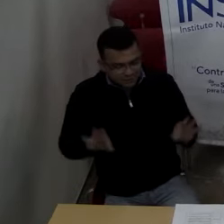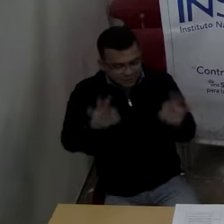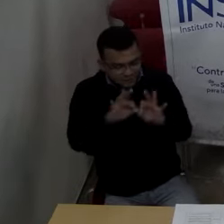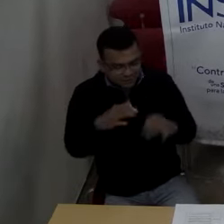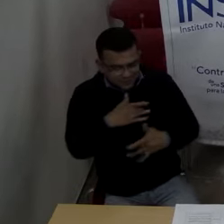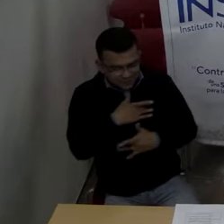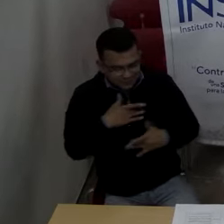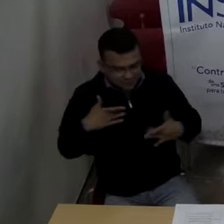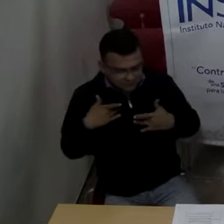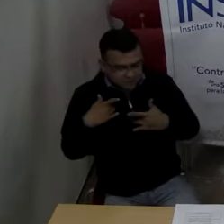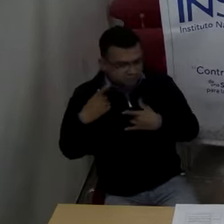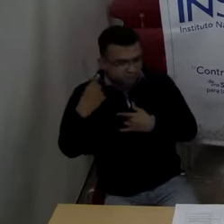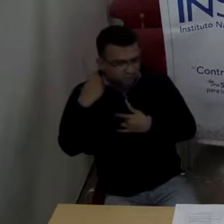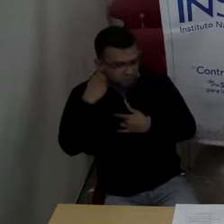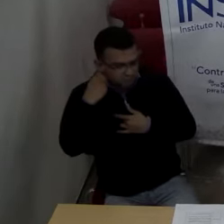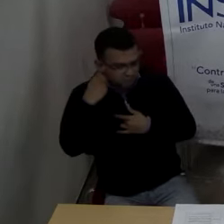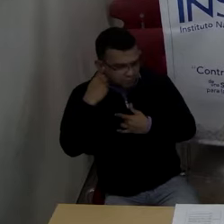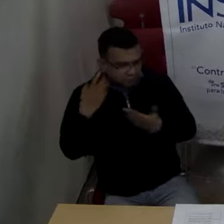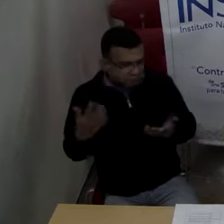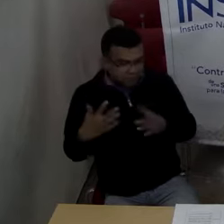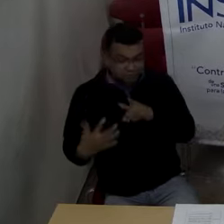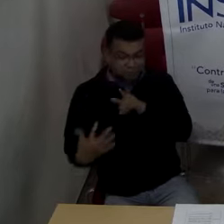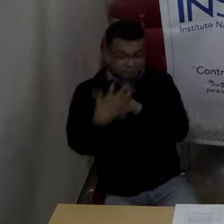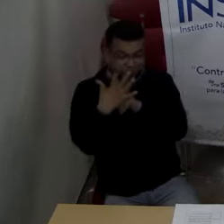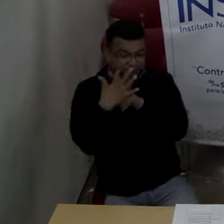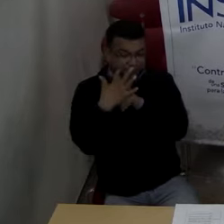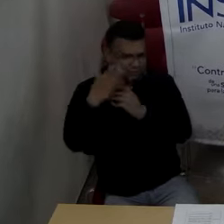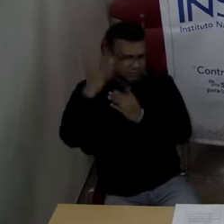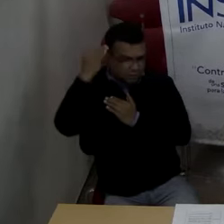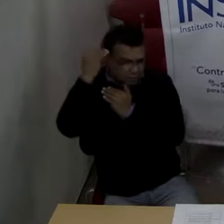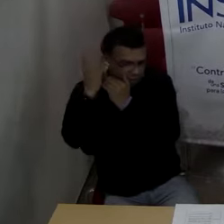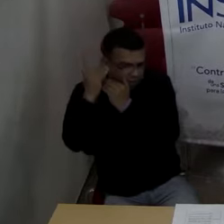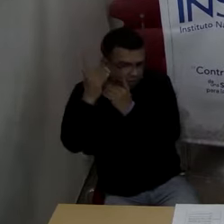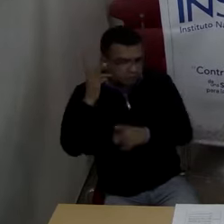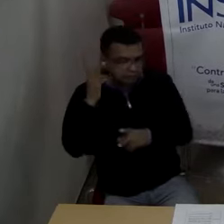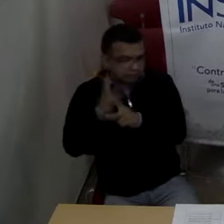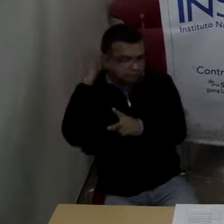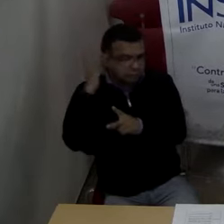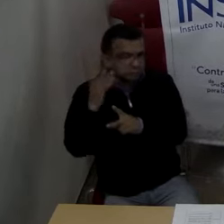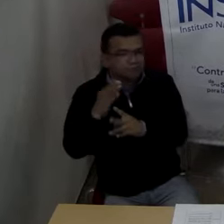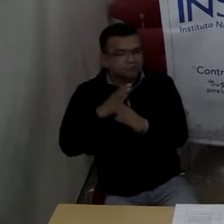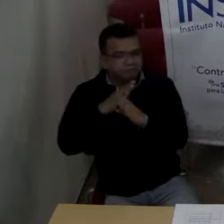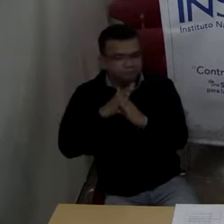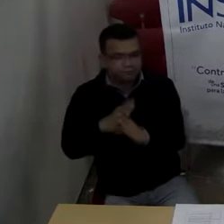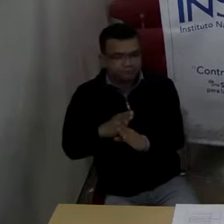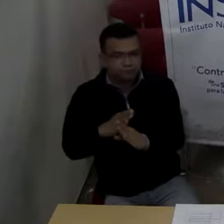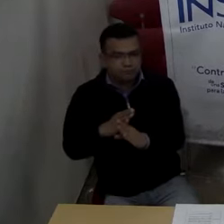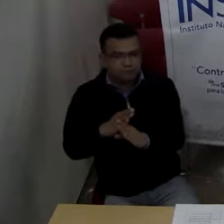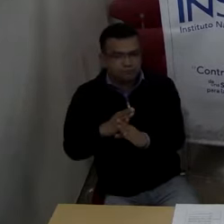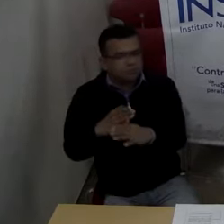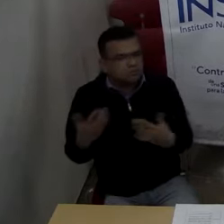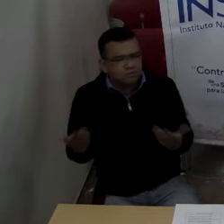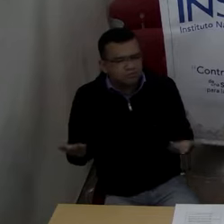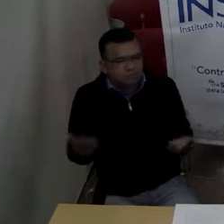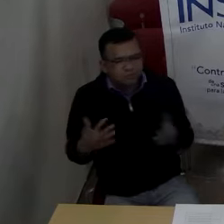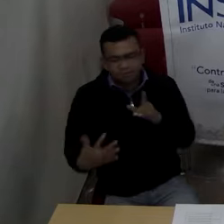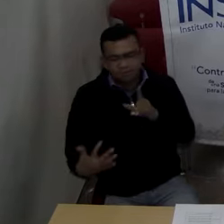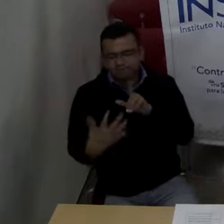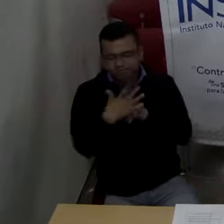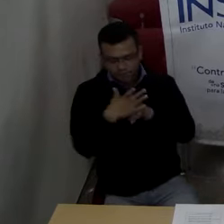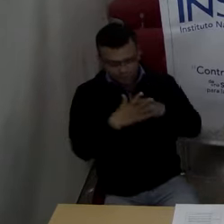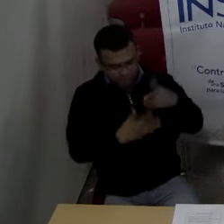prevenir factores de riesgo de la deficiencia auditiva, ya que éstas pueden incidir gravemente